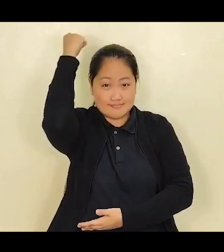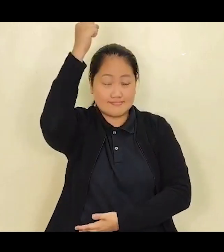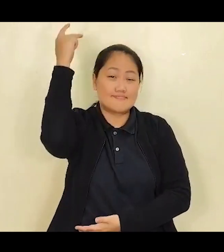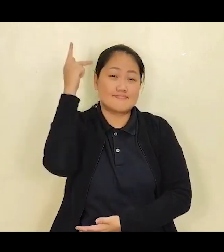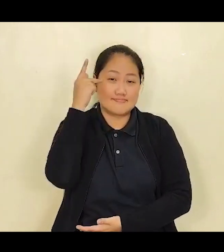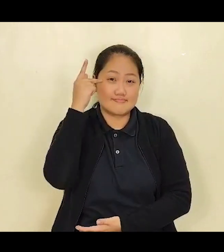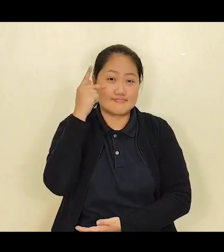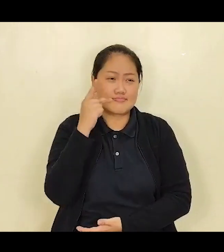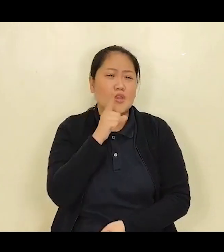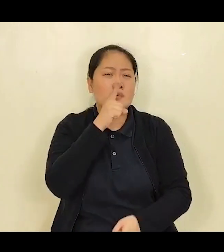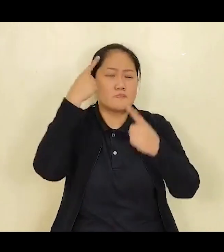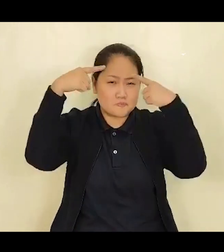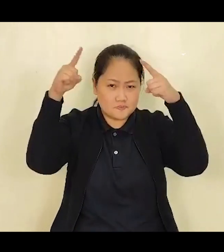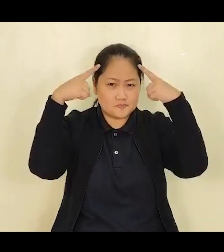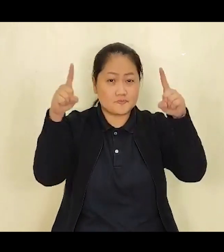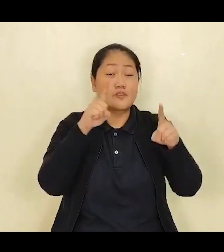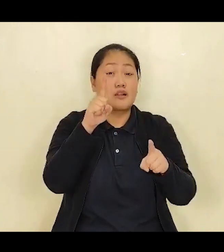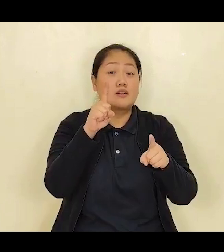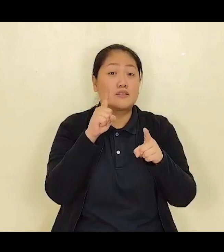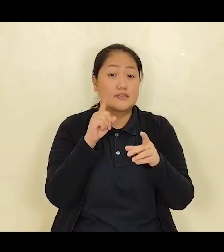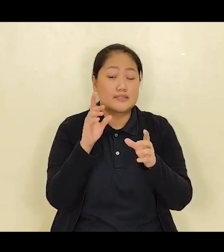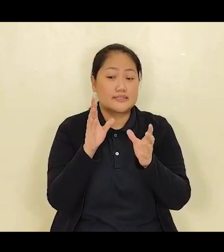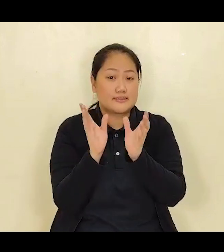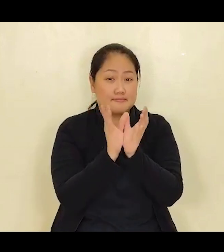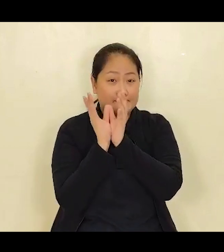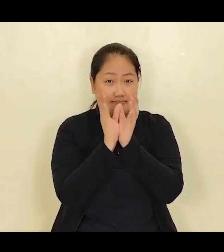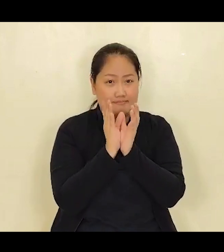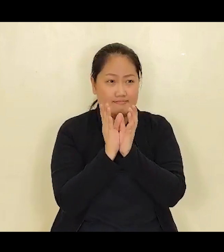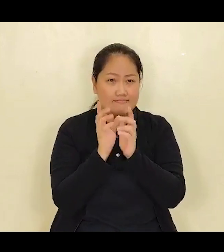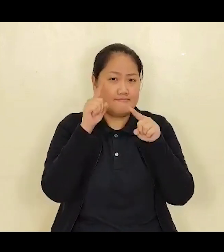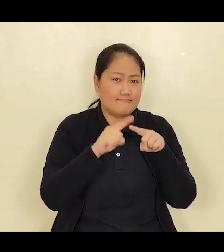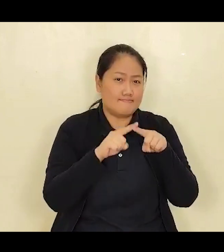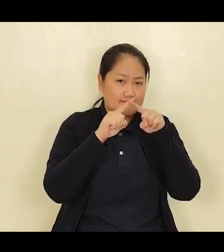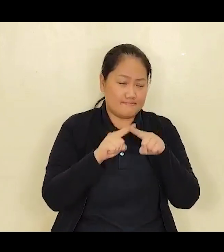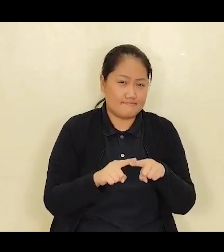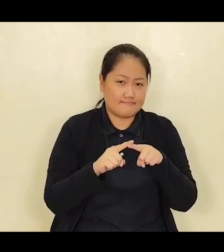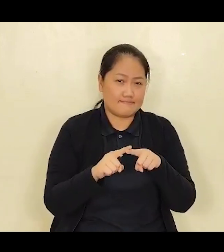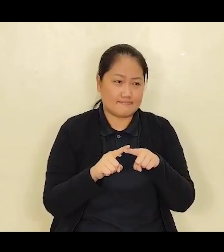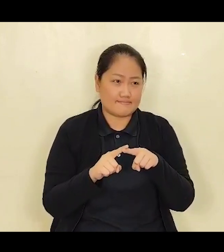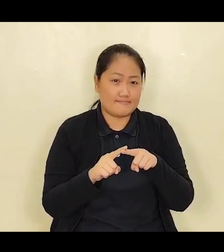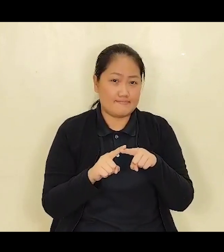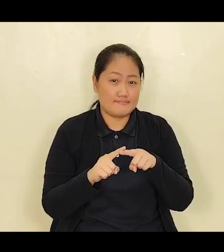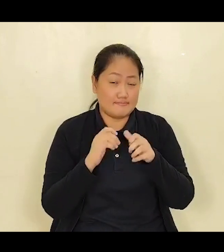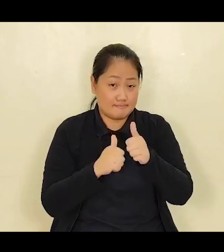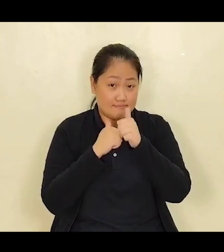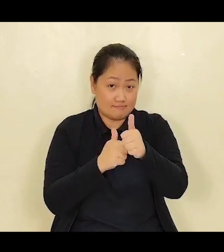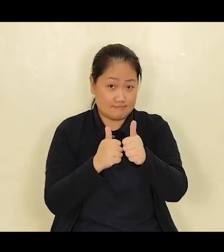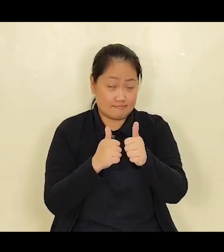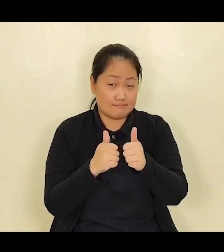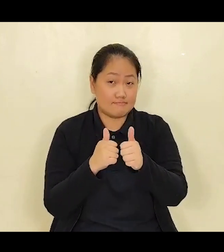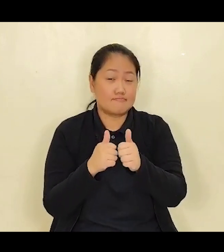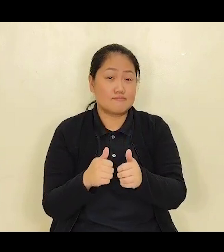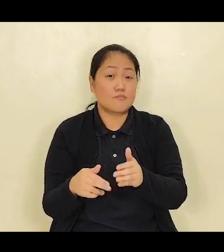ng isang lipunan o samahan ay nakabatay sa tapat na pagtupad ng mga alituntunin at patakaran?